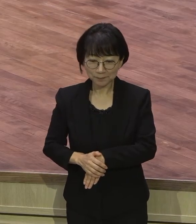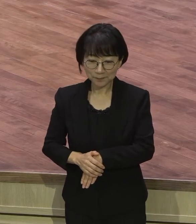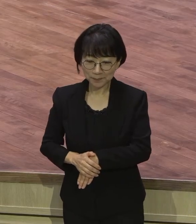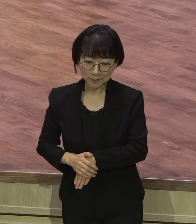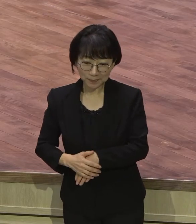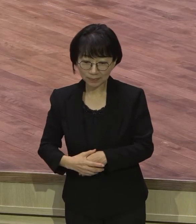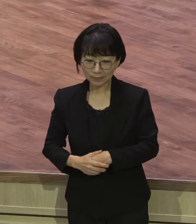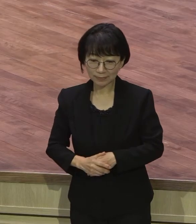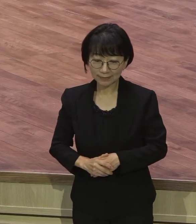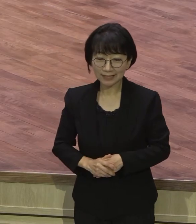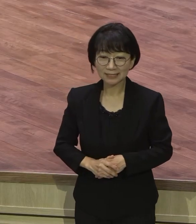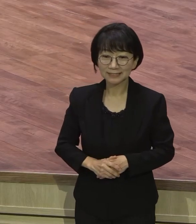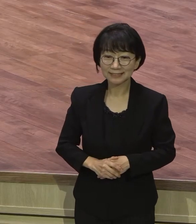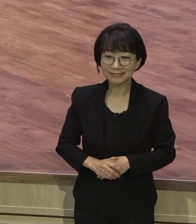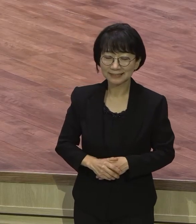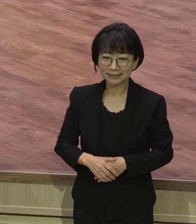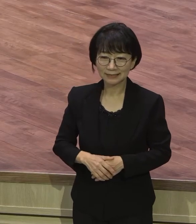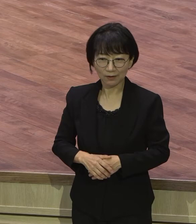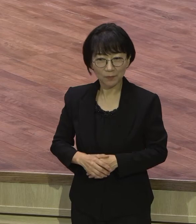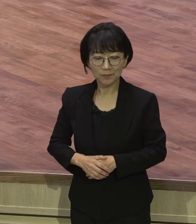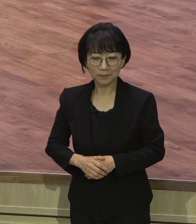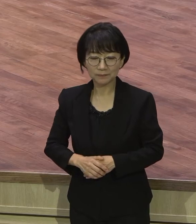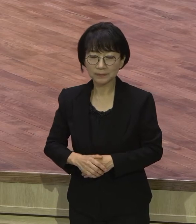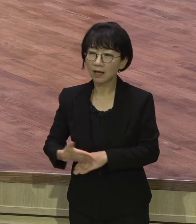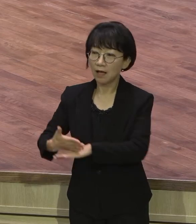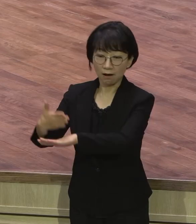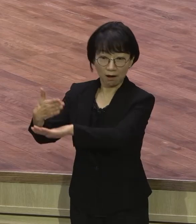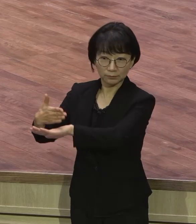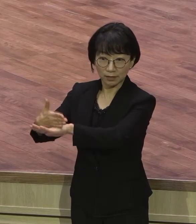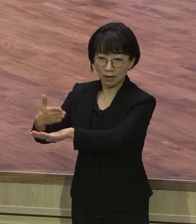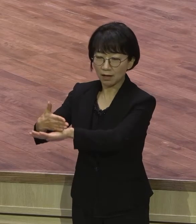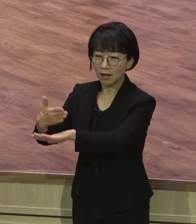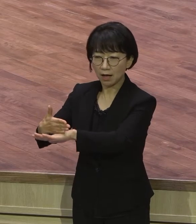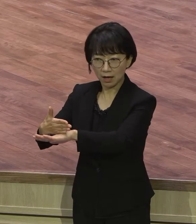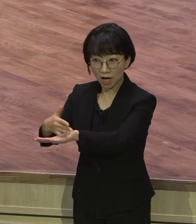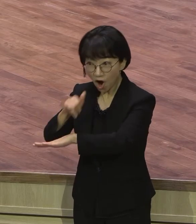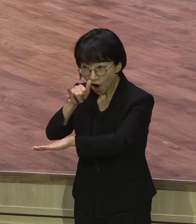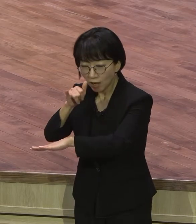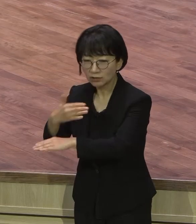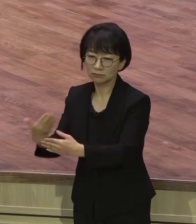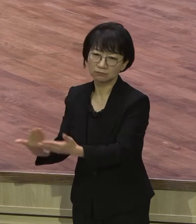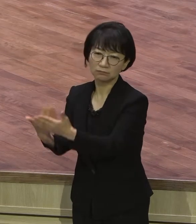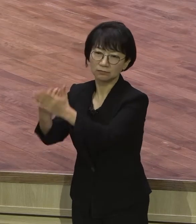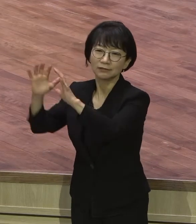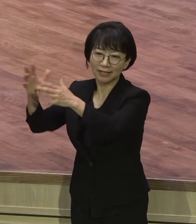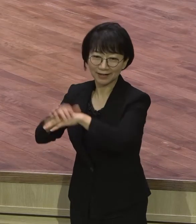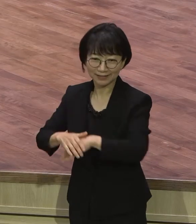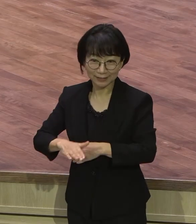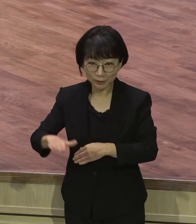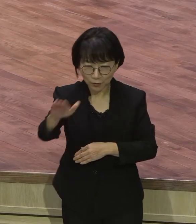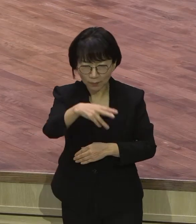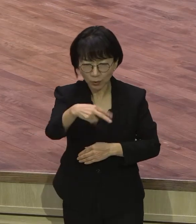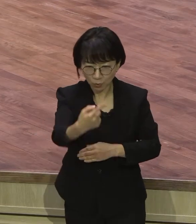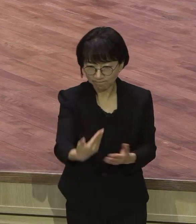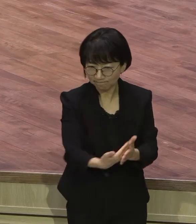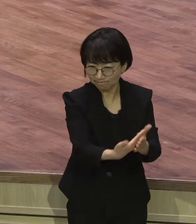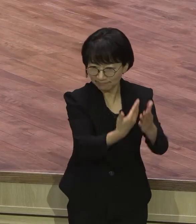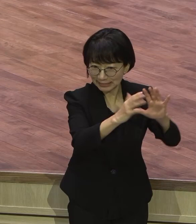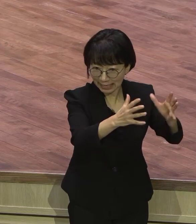그냥 이 선진국이 아니에요. 감사하는 나라는 선진국이에요. 여러분도 선진국 한번